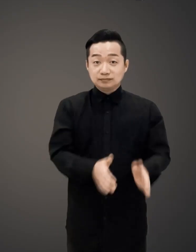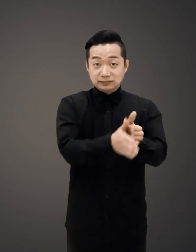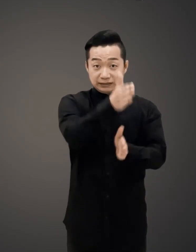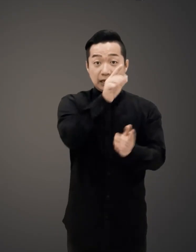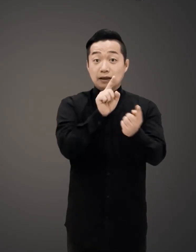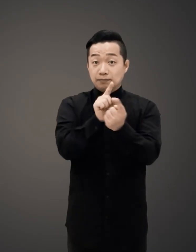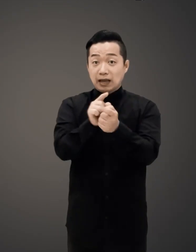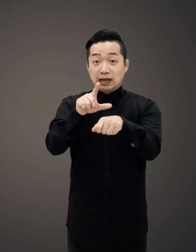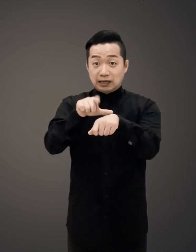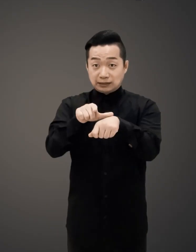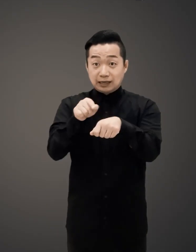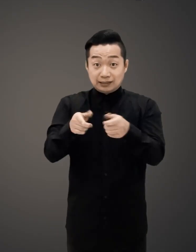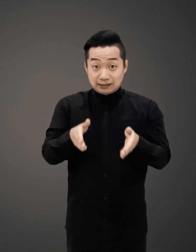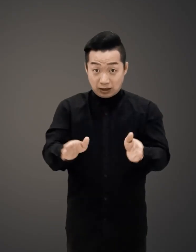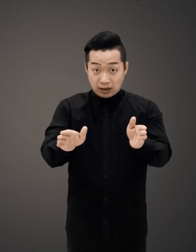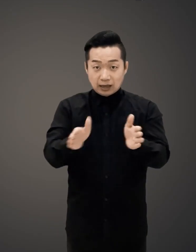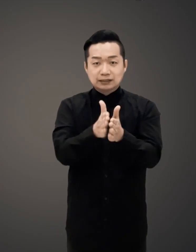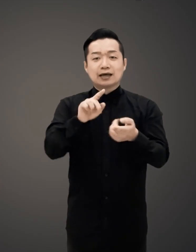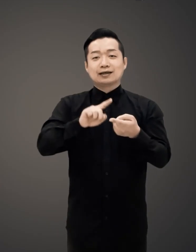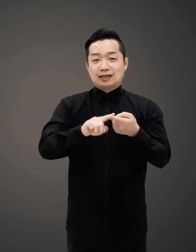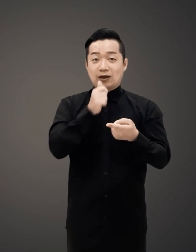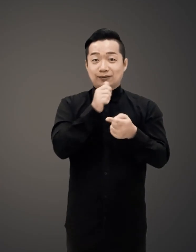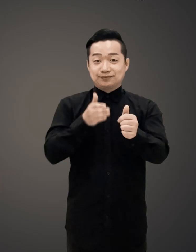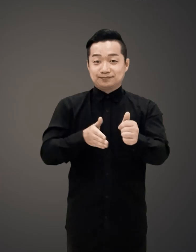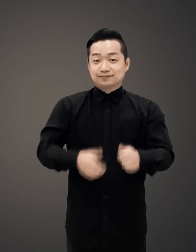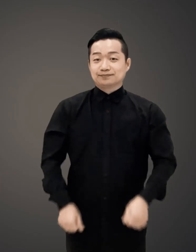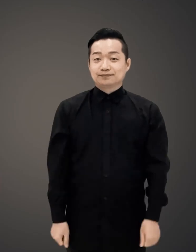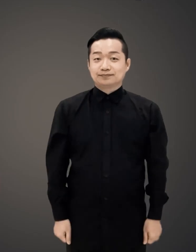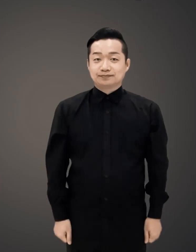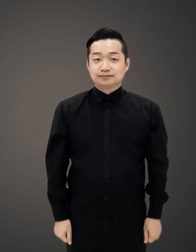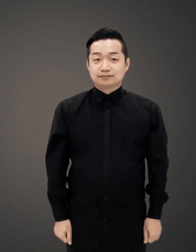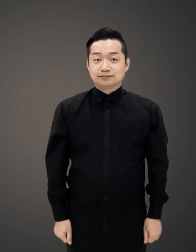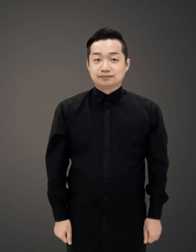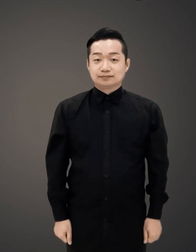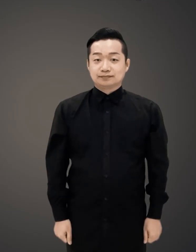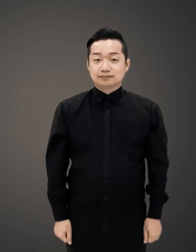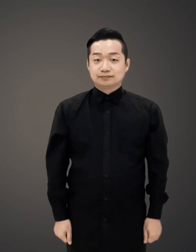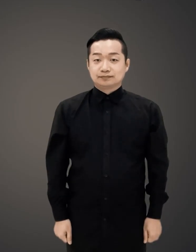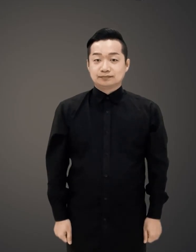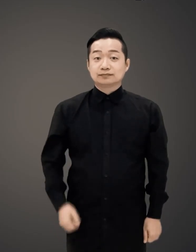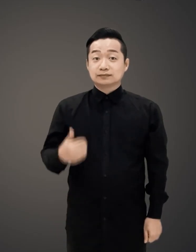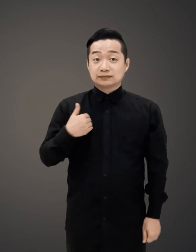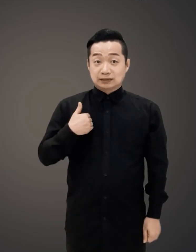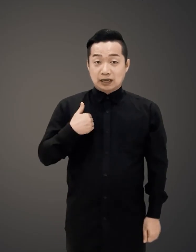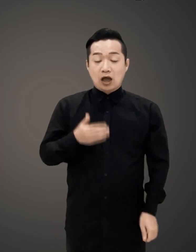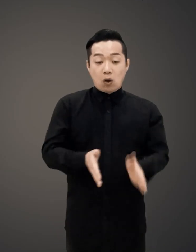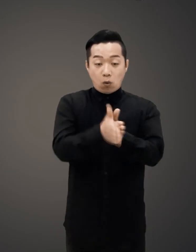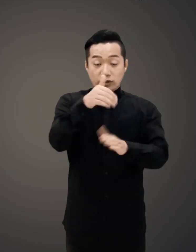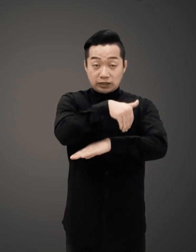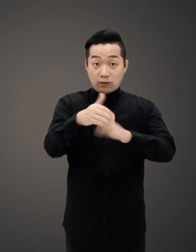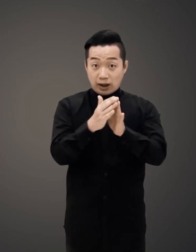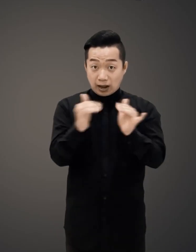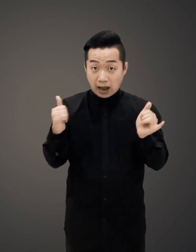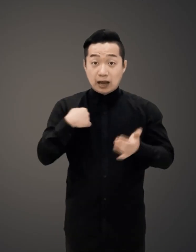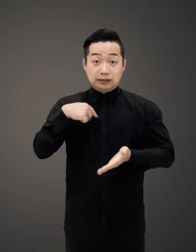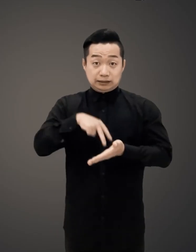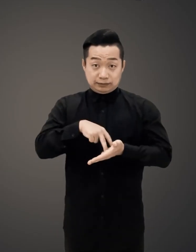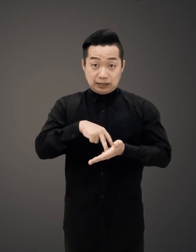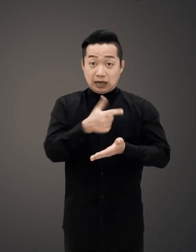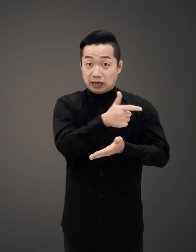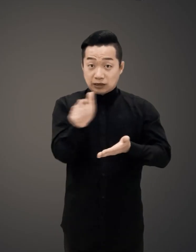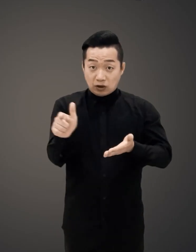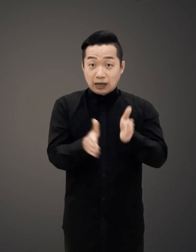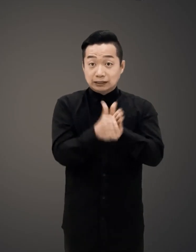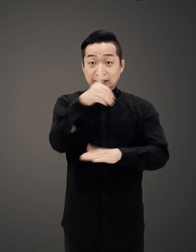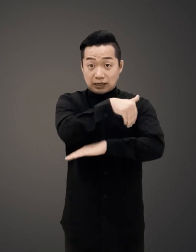도시는 만남과 시간으로 태어난다. 책에 대한 소개. 그러니까 제가 도시계획가로서 여러 도시계획